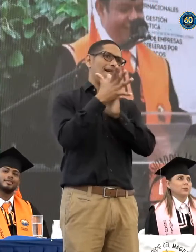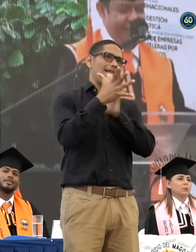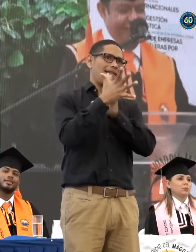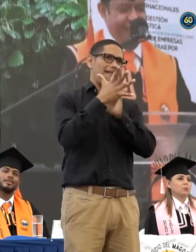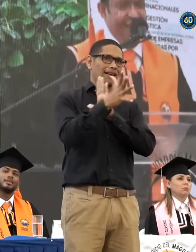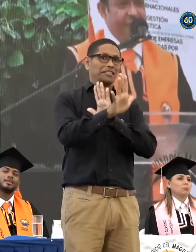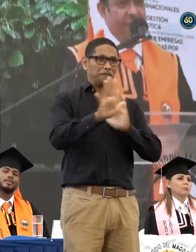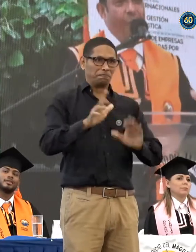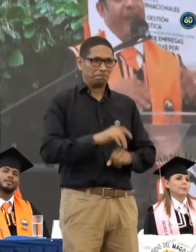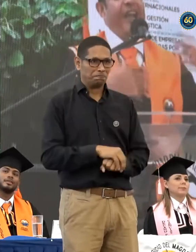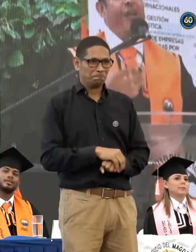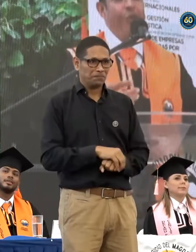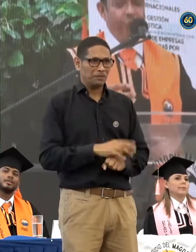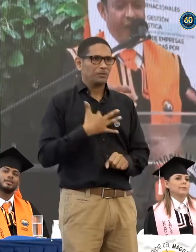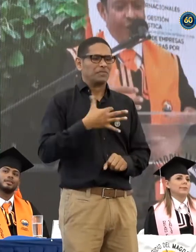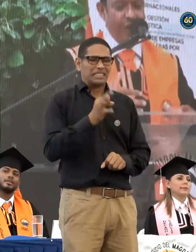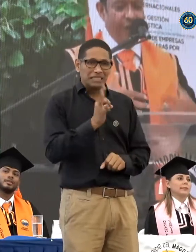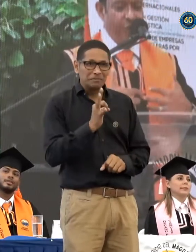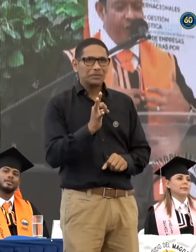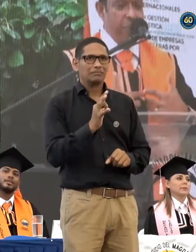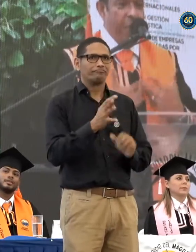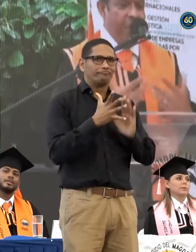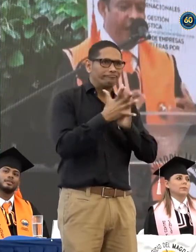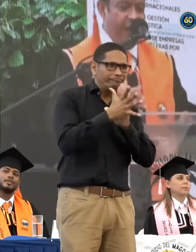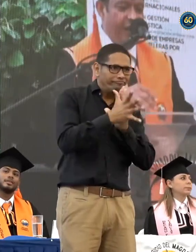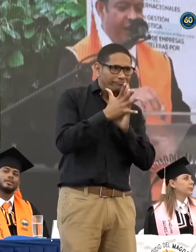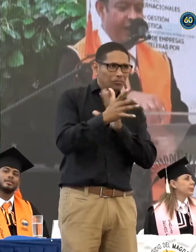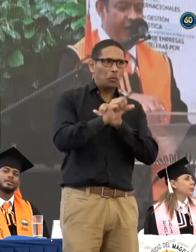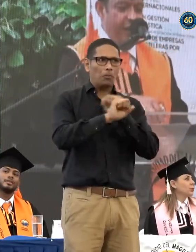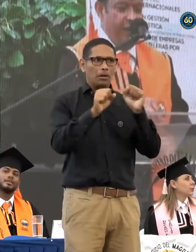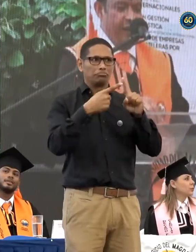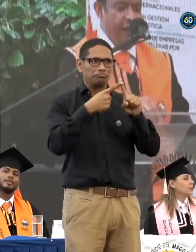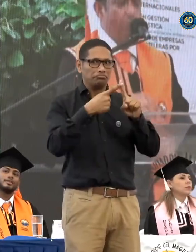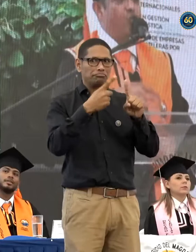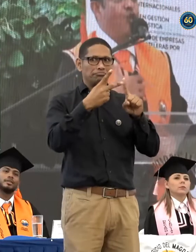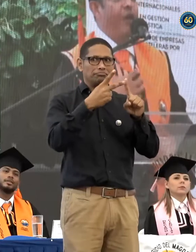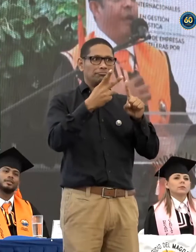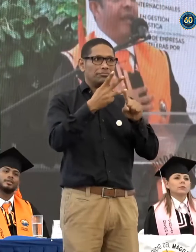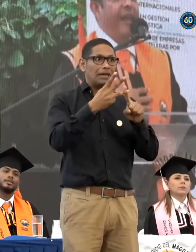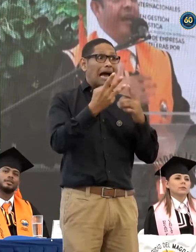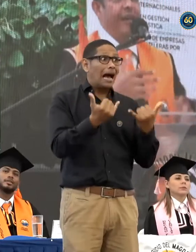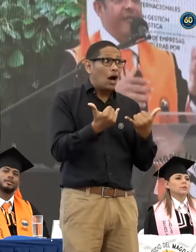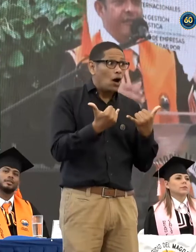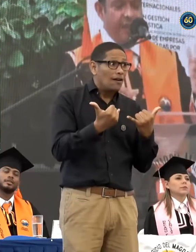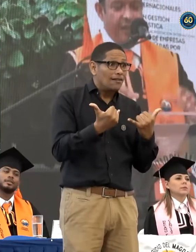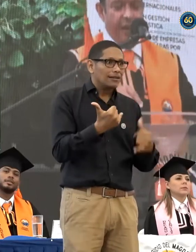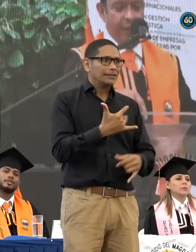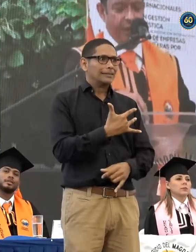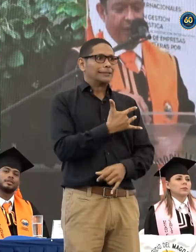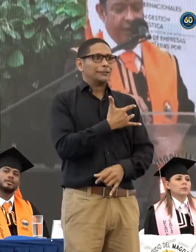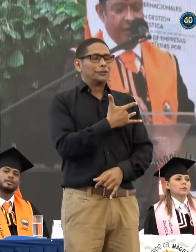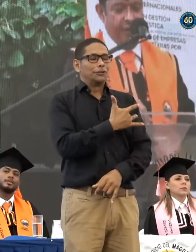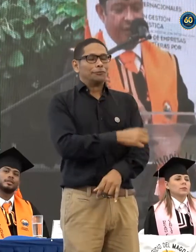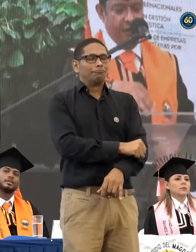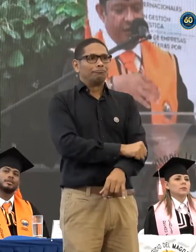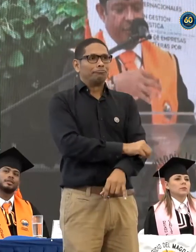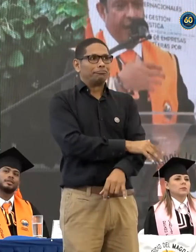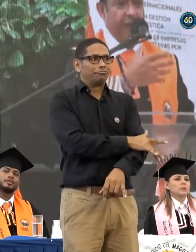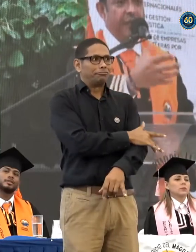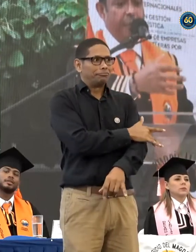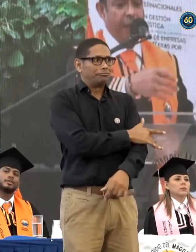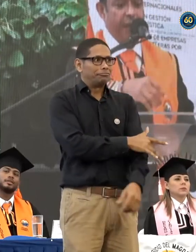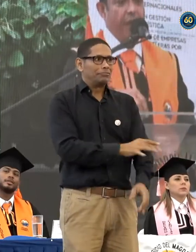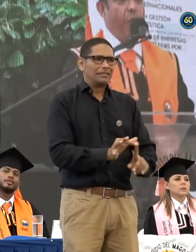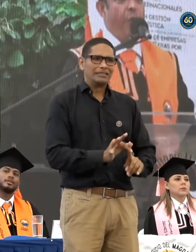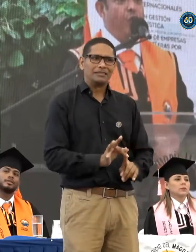pero en cada uno de ellos trato de imprimirle la emoción que me da sentirme partícipe de este